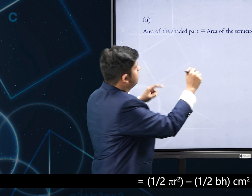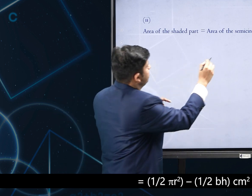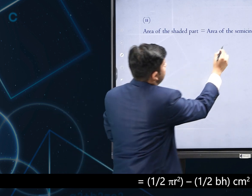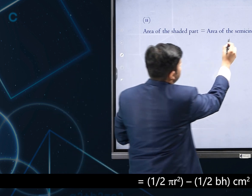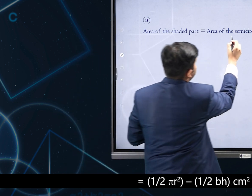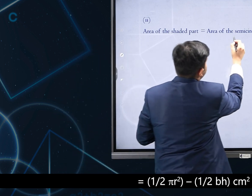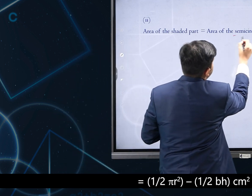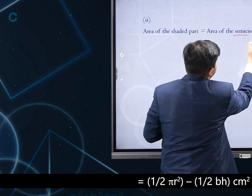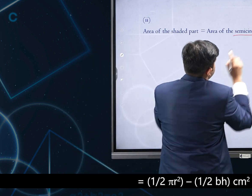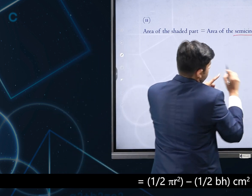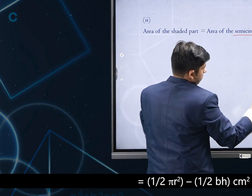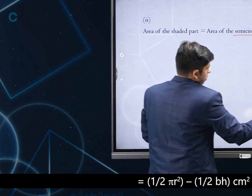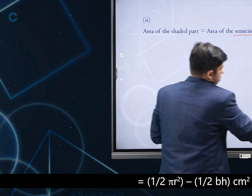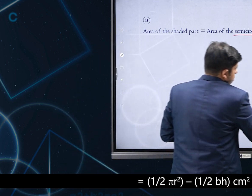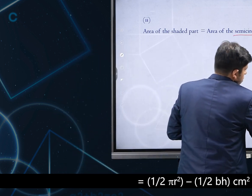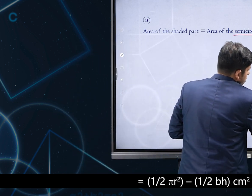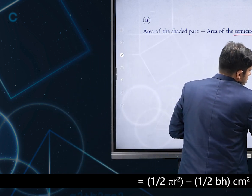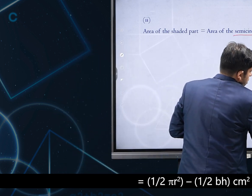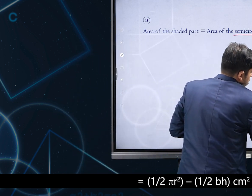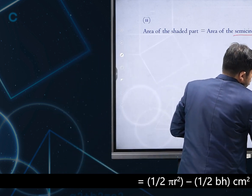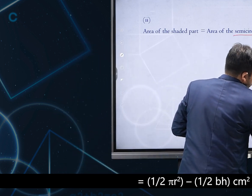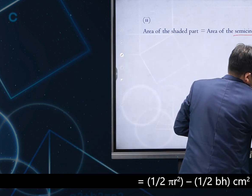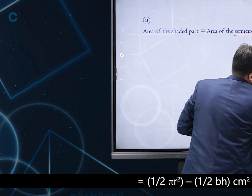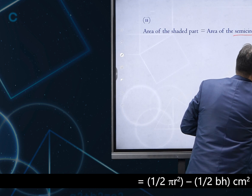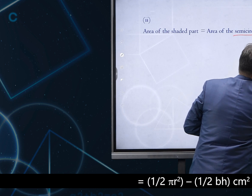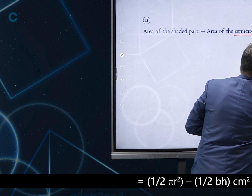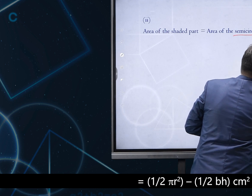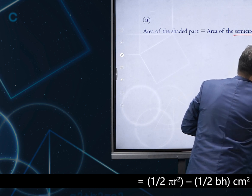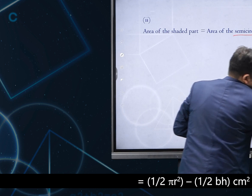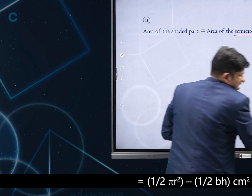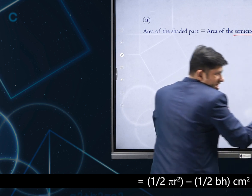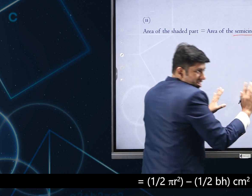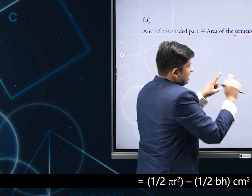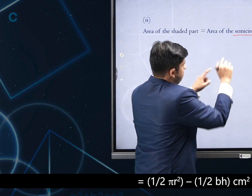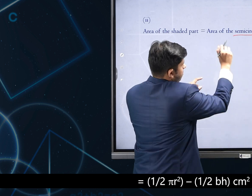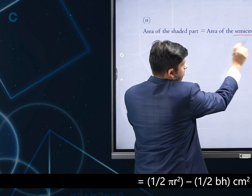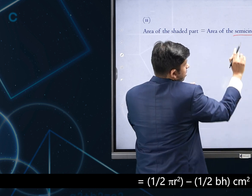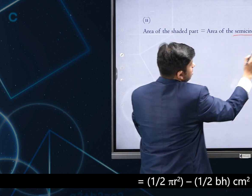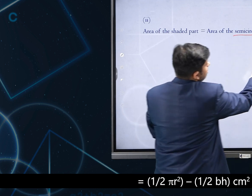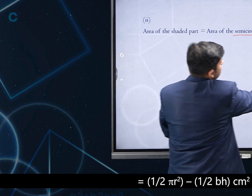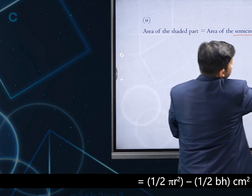= 1/2 πr² మైనస్ 1/2 bh సెంటీమీటర్².